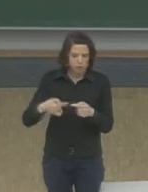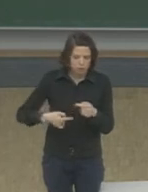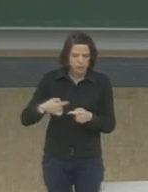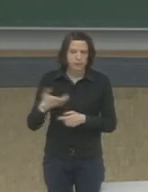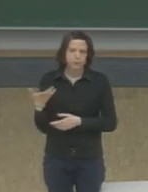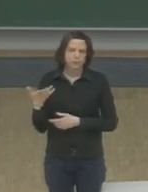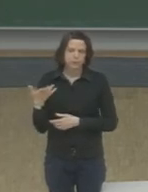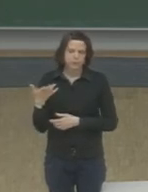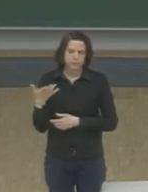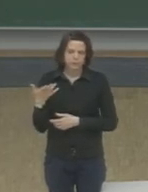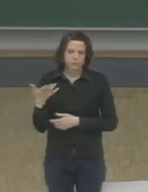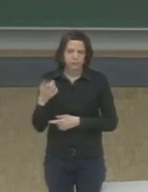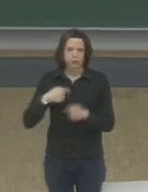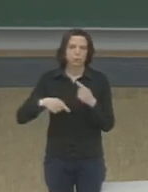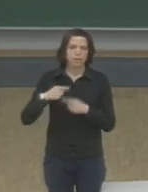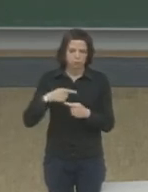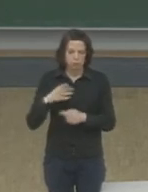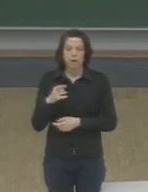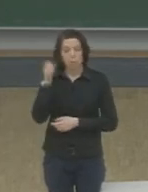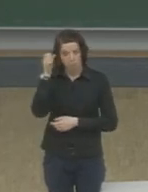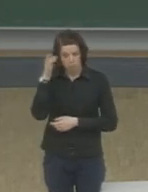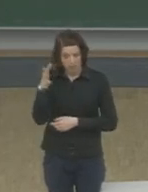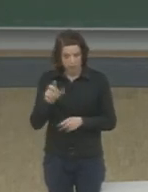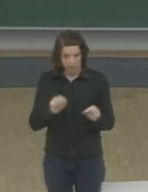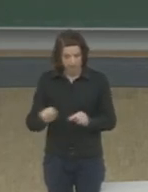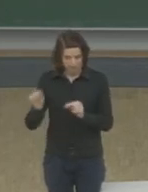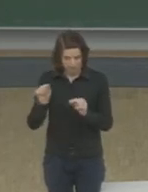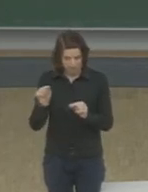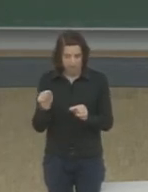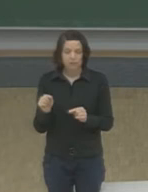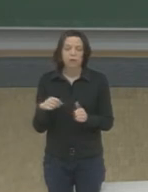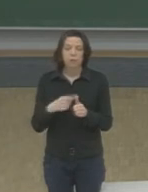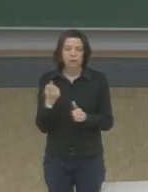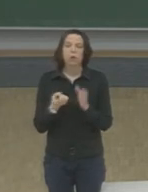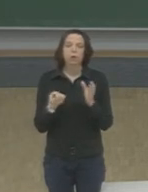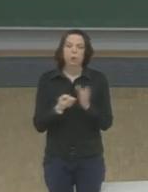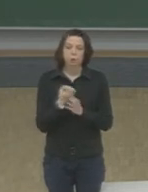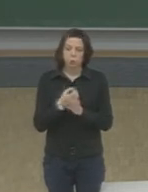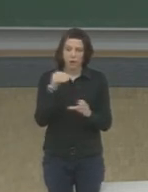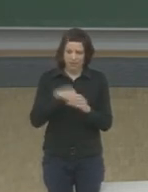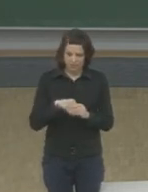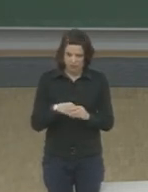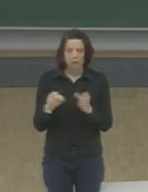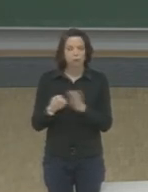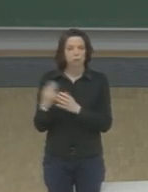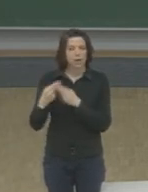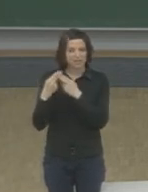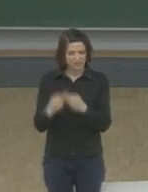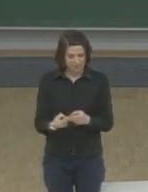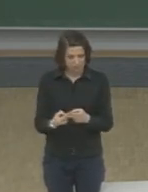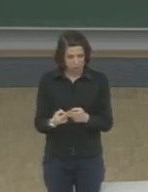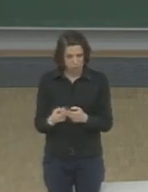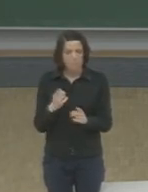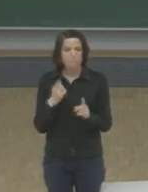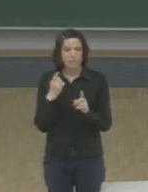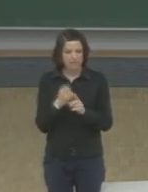Entschuldigung, also dass Bildung von Weniger als Begegnung mit Inhalten der kulturellen Tradition von